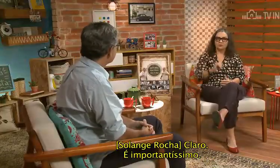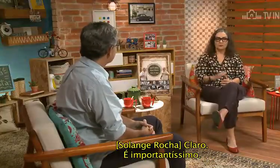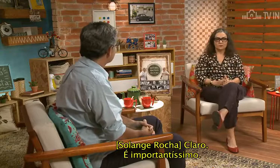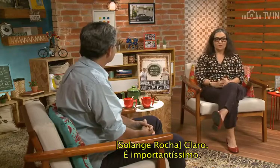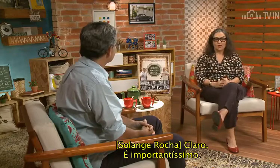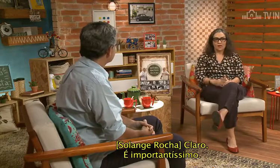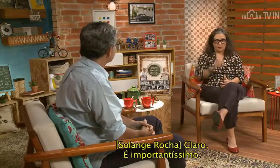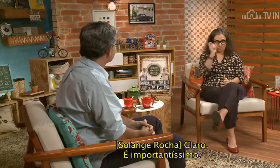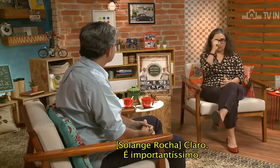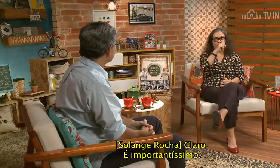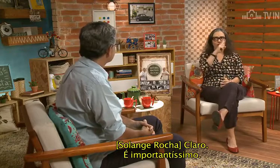importantíssimo.